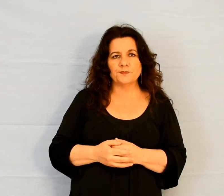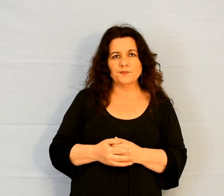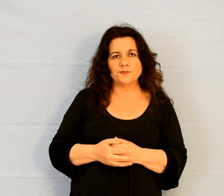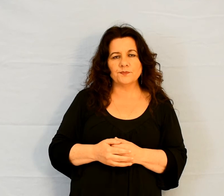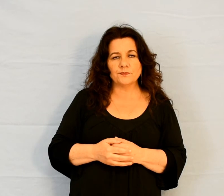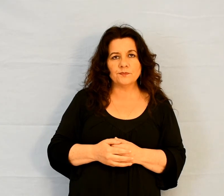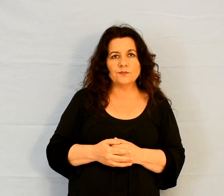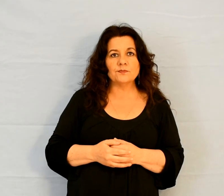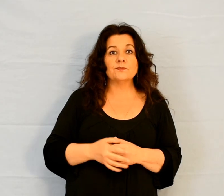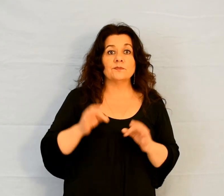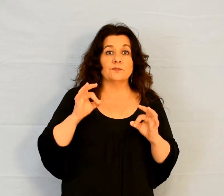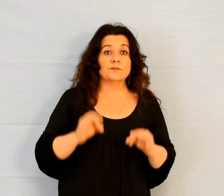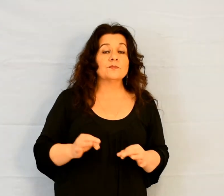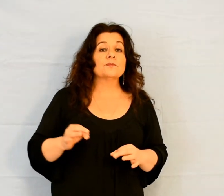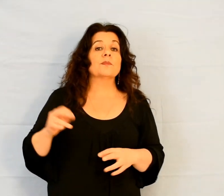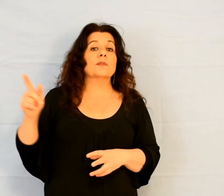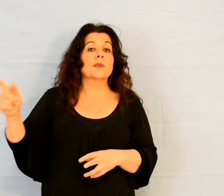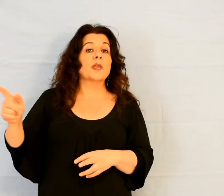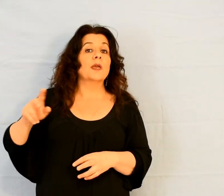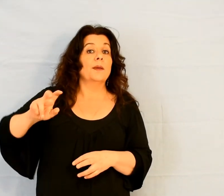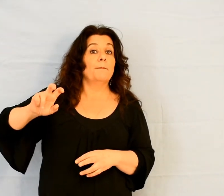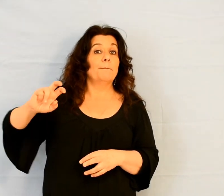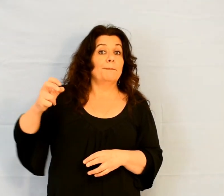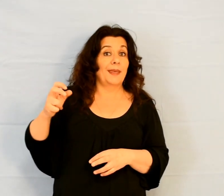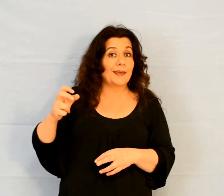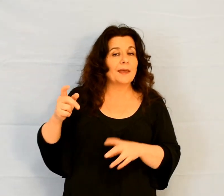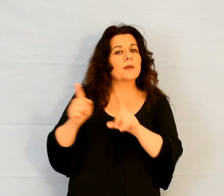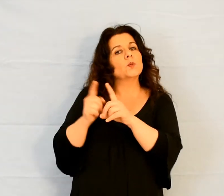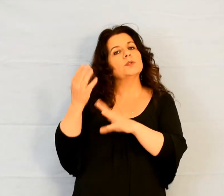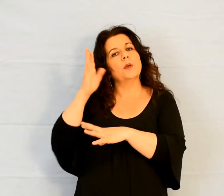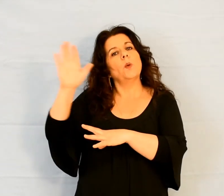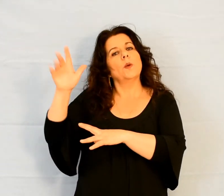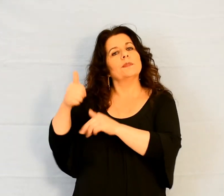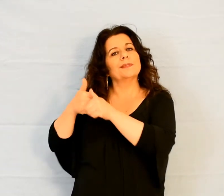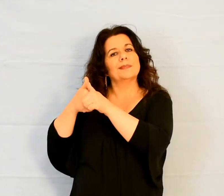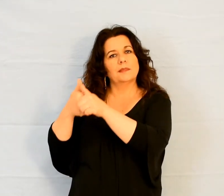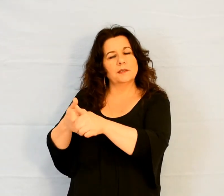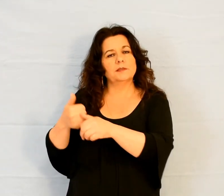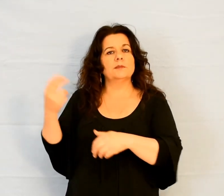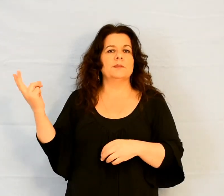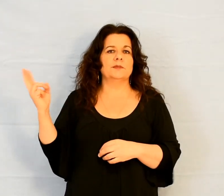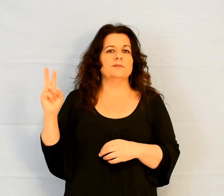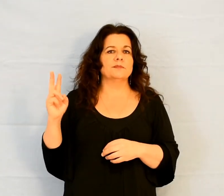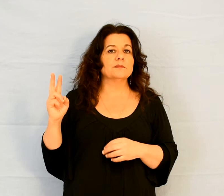Or Simon-Pierre, ainsi qu'un autre disciple, suivaient Jésus.